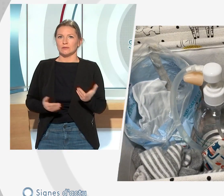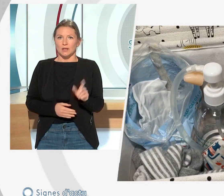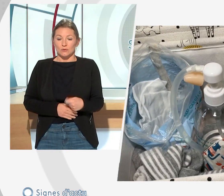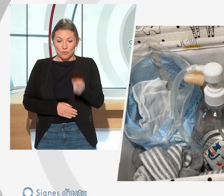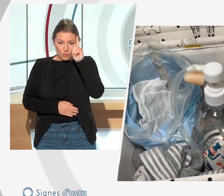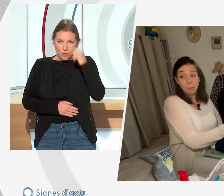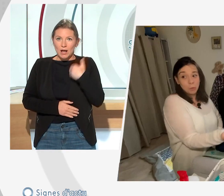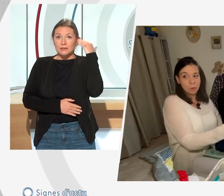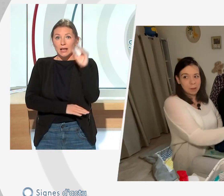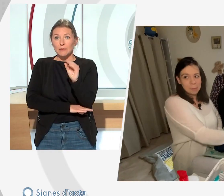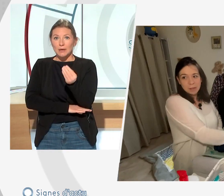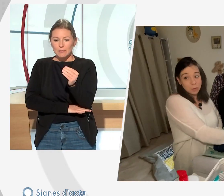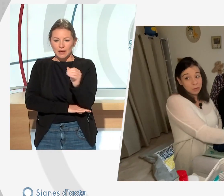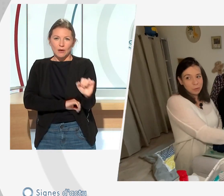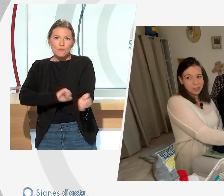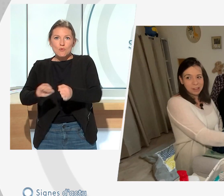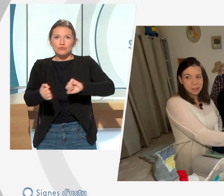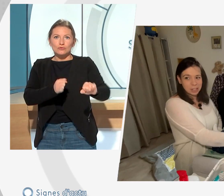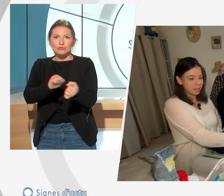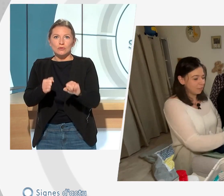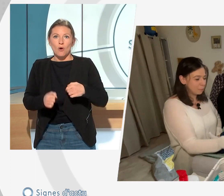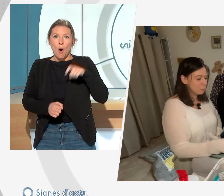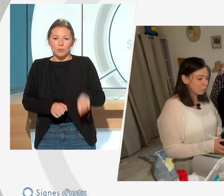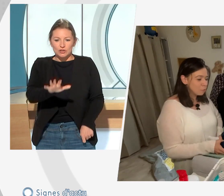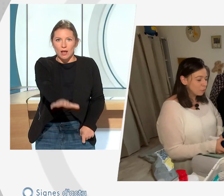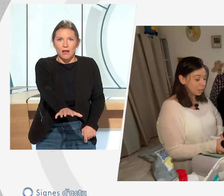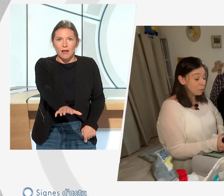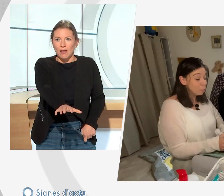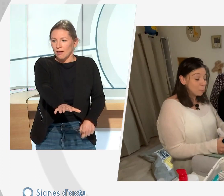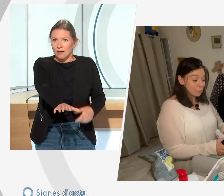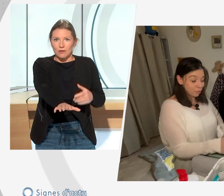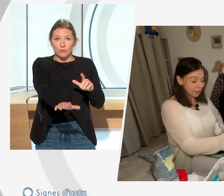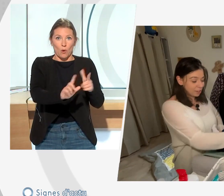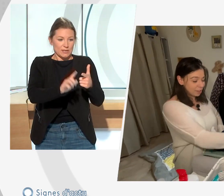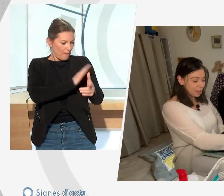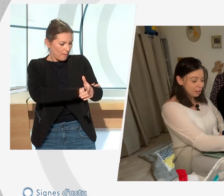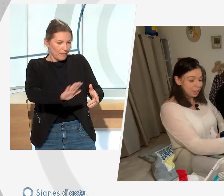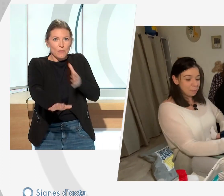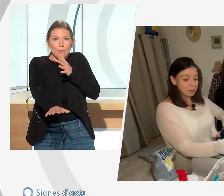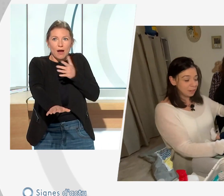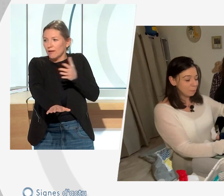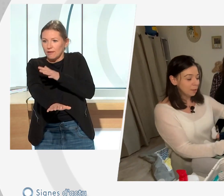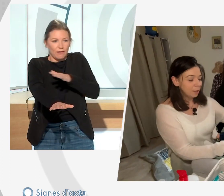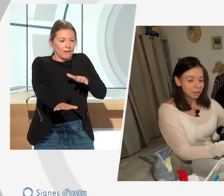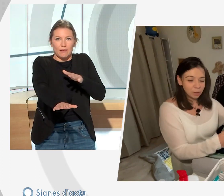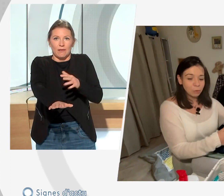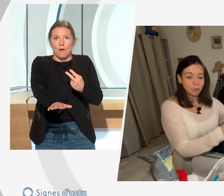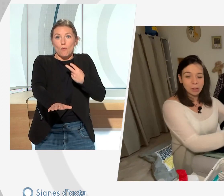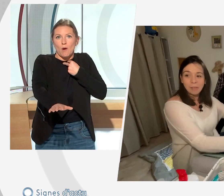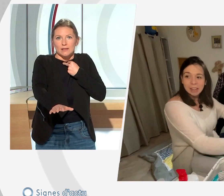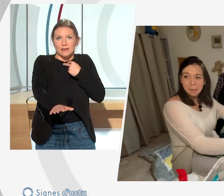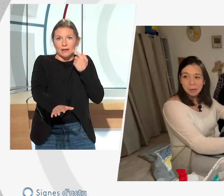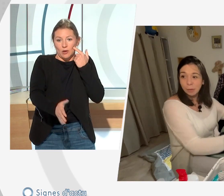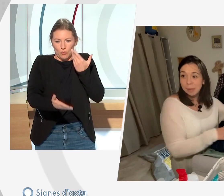parce que on pense toujours qu'un bébé se retourne de droite à gauche et vraiment, pour le coup, il ne peut pas le faire avec ça. Et puis, on a toujours